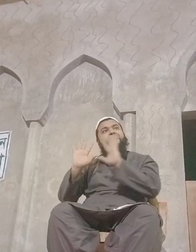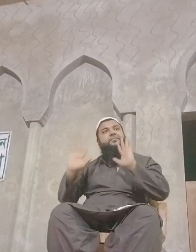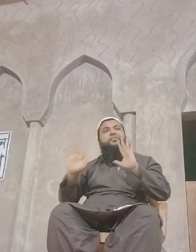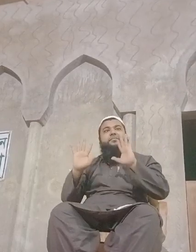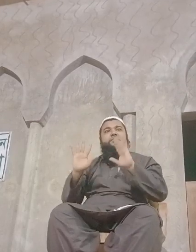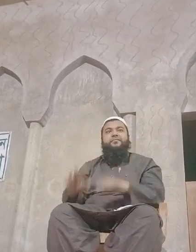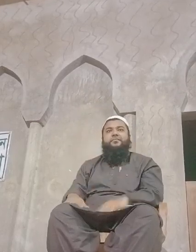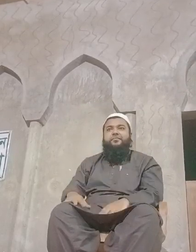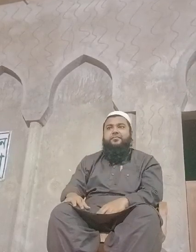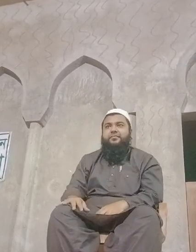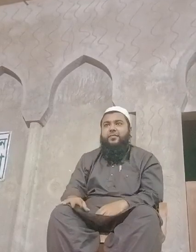যখন তুমি